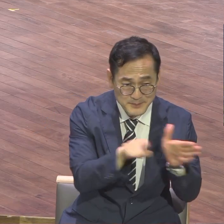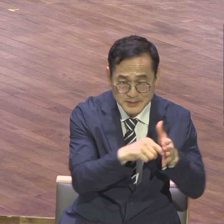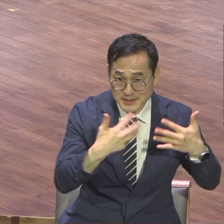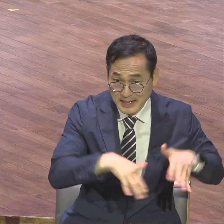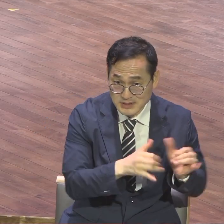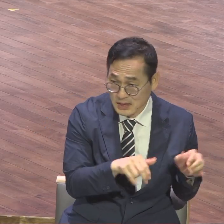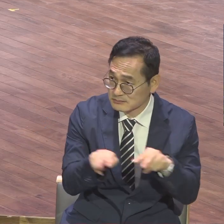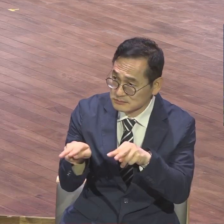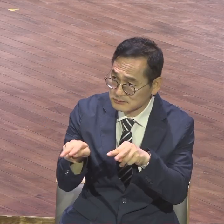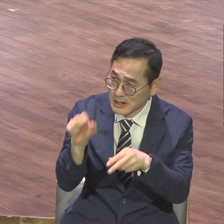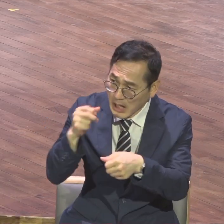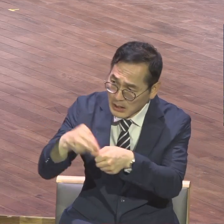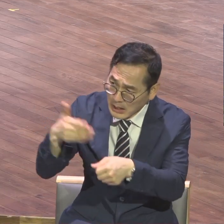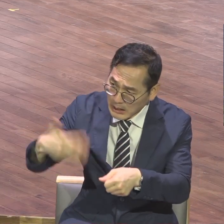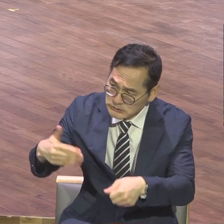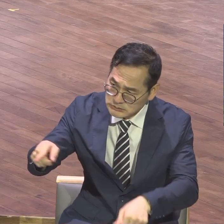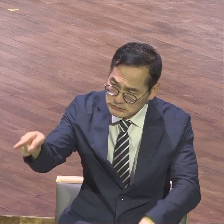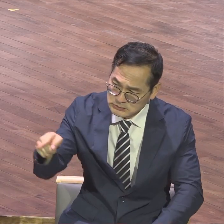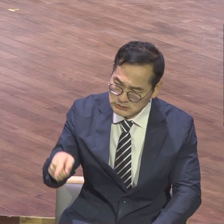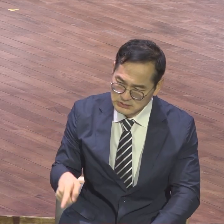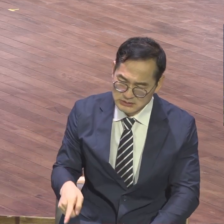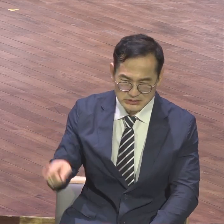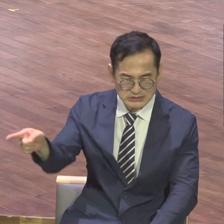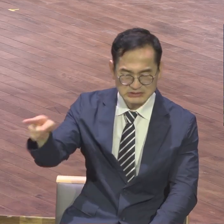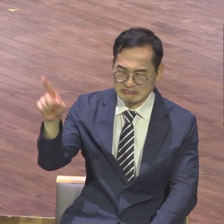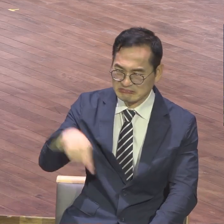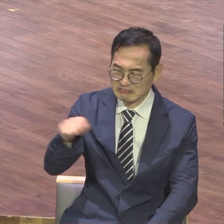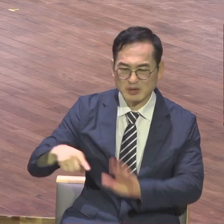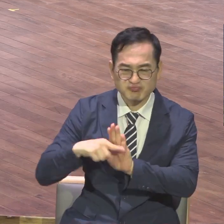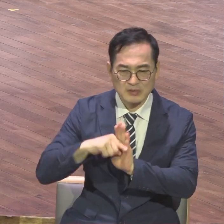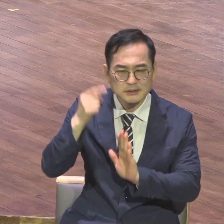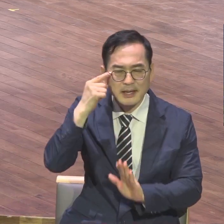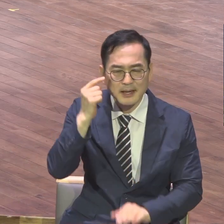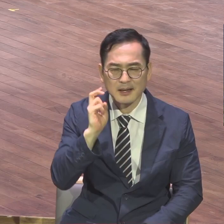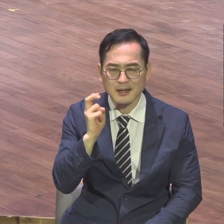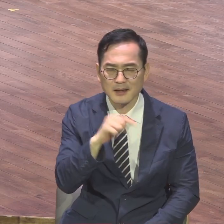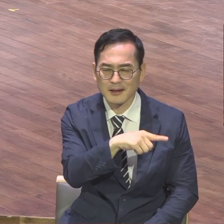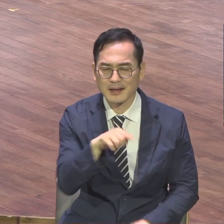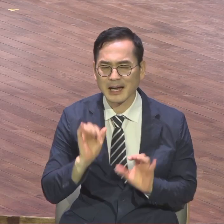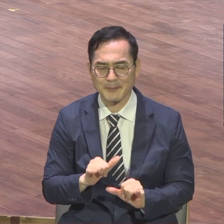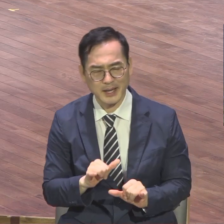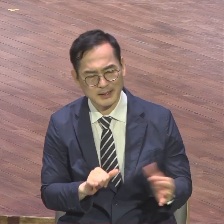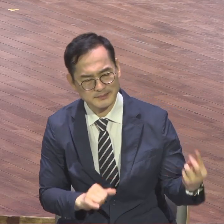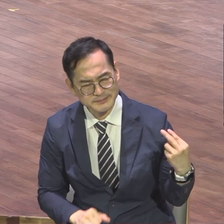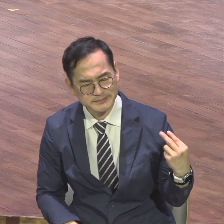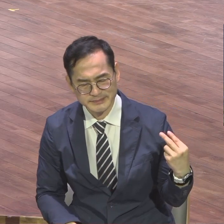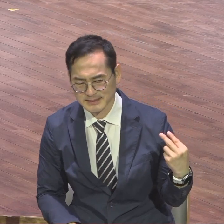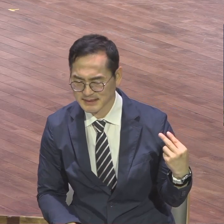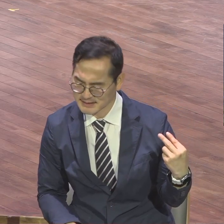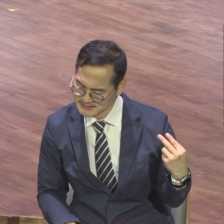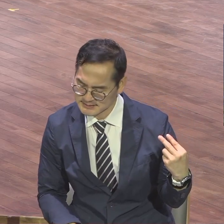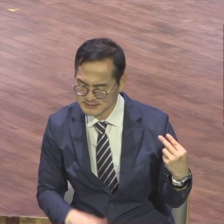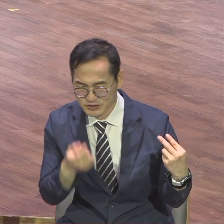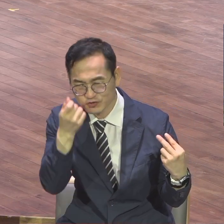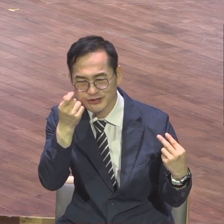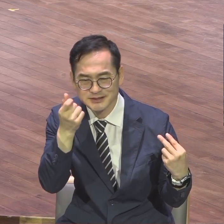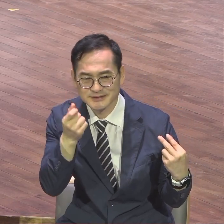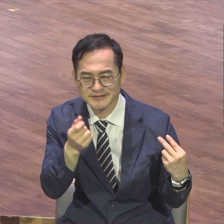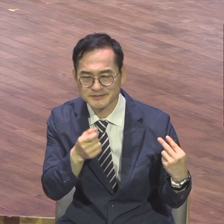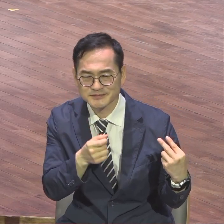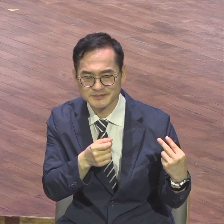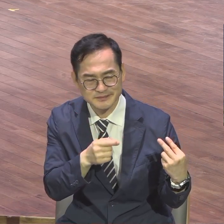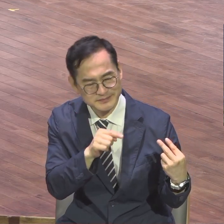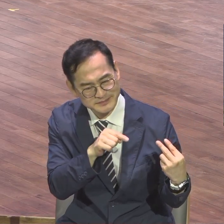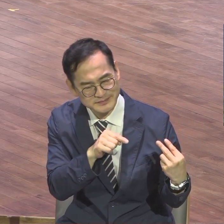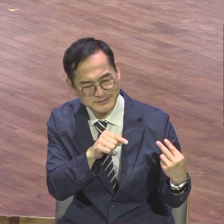그들에게 믿음이 들어가기를 소망하는 믿음으로 마음으로 그랬습니다. 바울 서신서를 보면 이런 바울의 영적 흐름이 계속돼요. 사실은